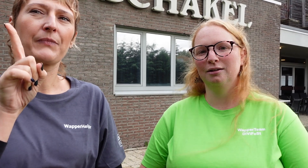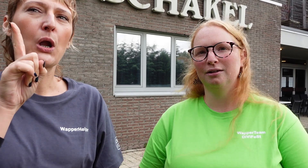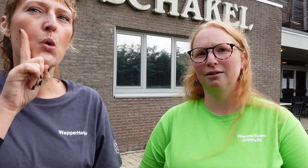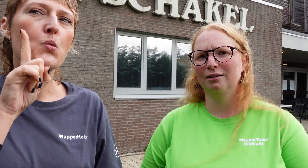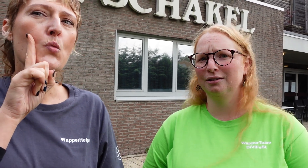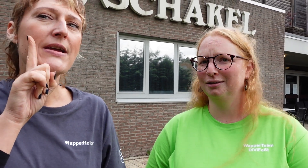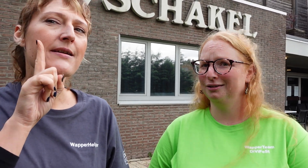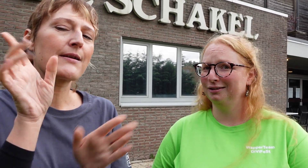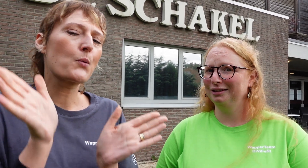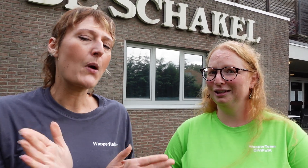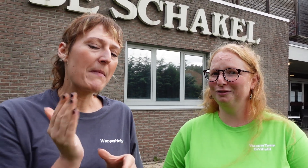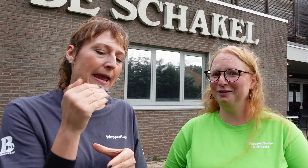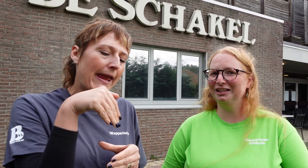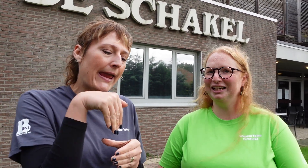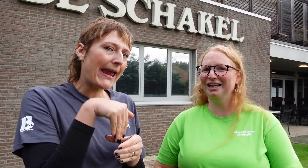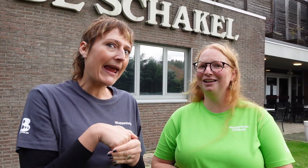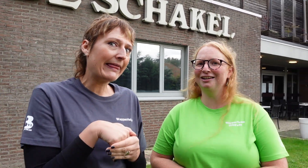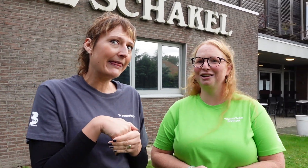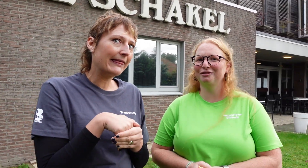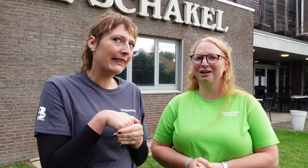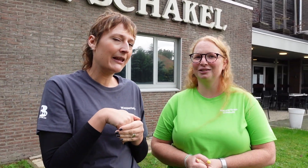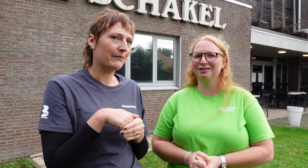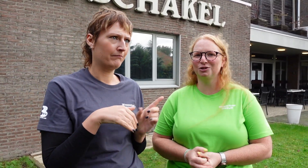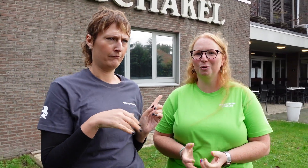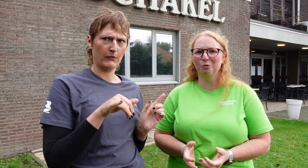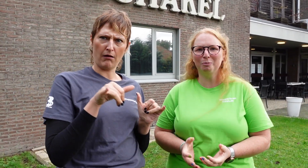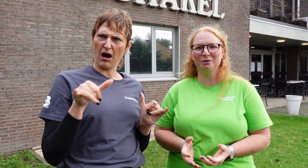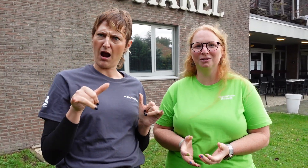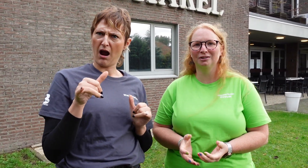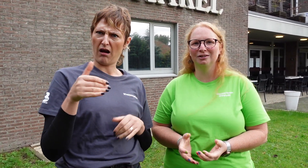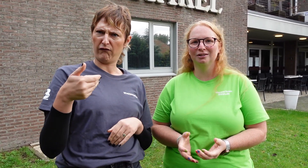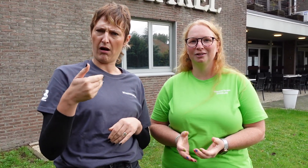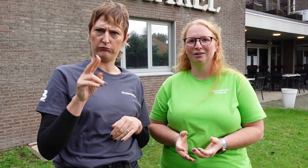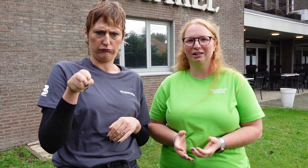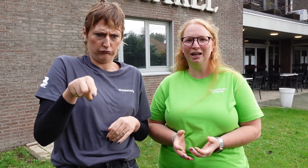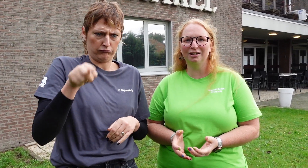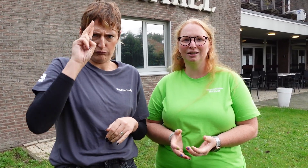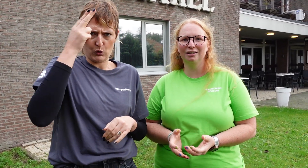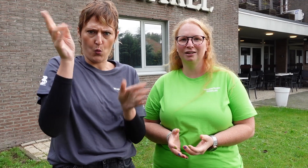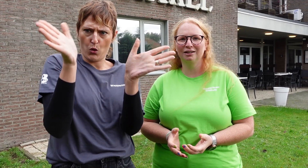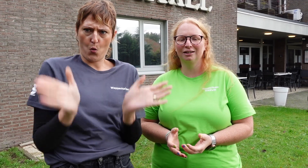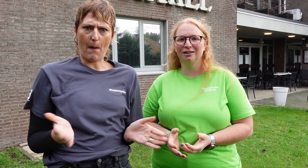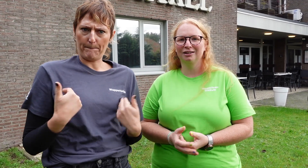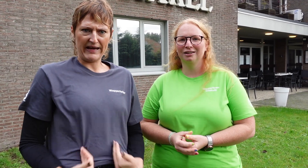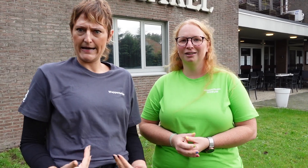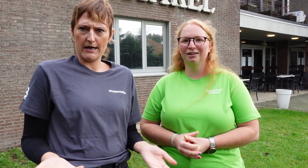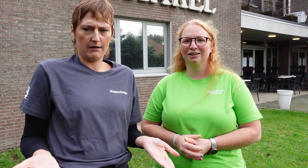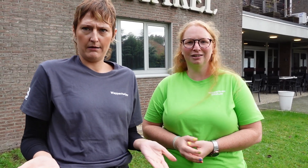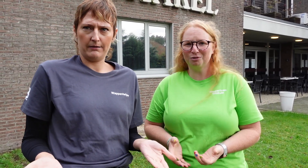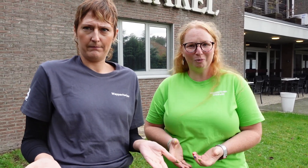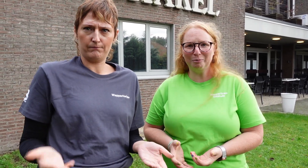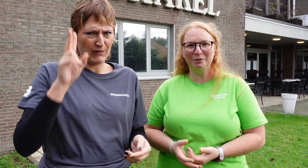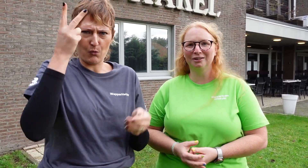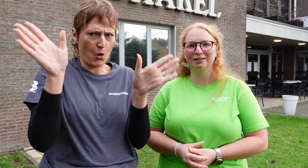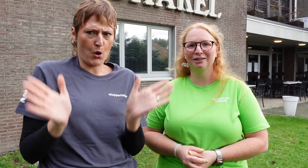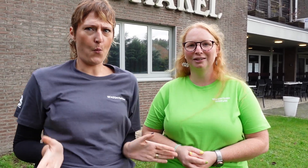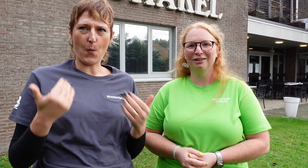of is dat een eh goed bewaard geheim een hele rare vraag dat is gewoon wappie Oh ja oh ja dat is gewoon wappie dat